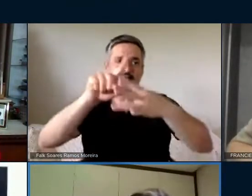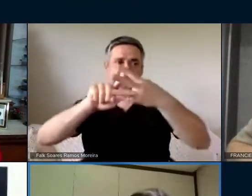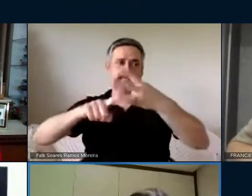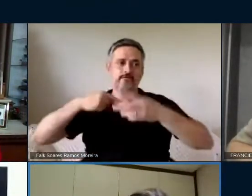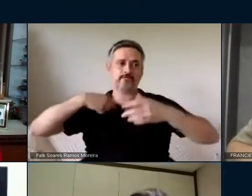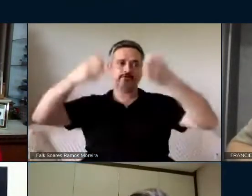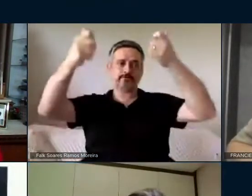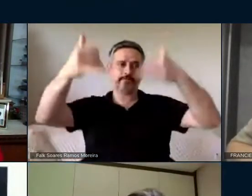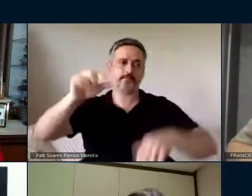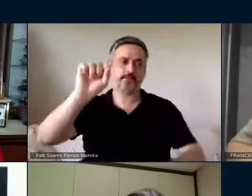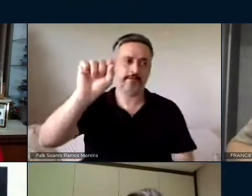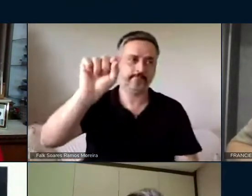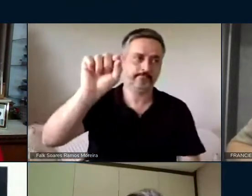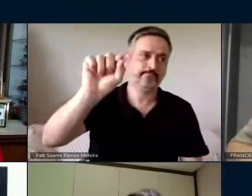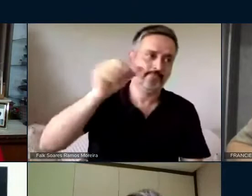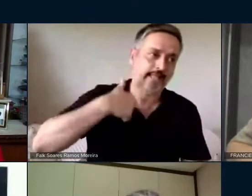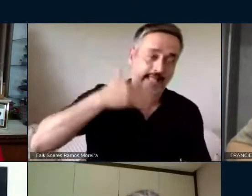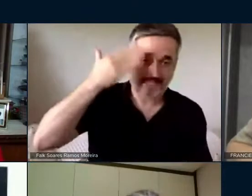possível?